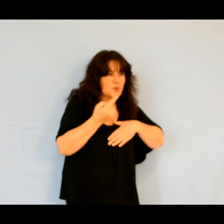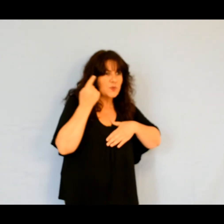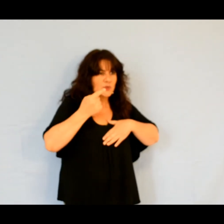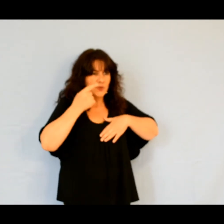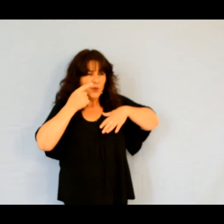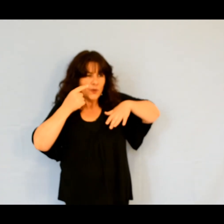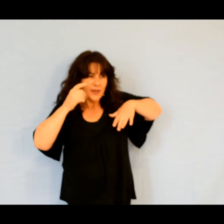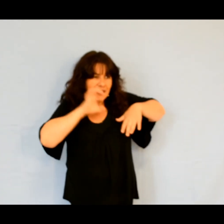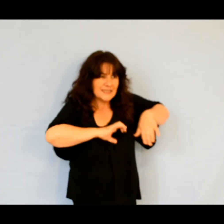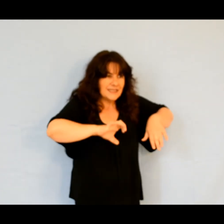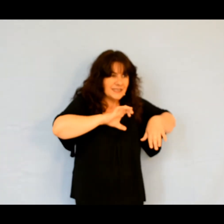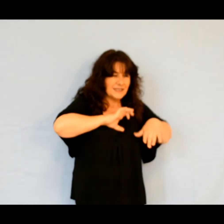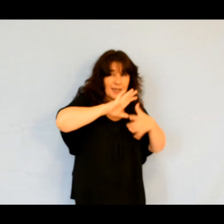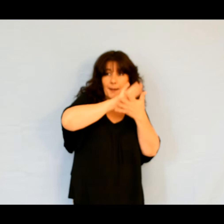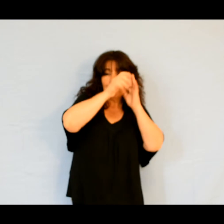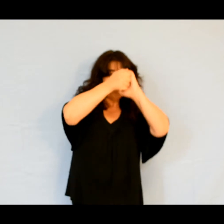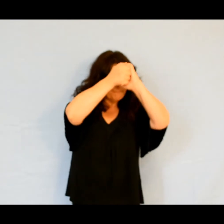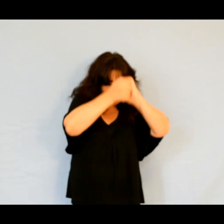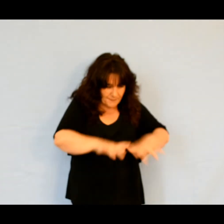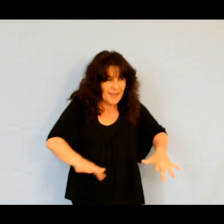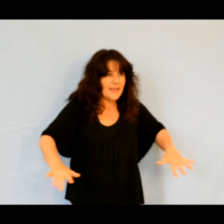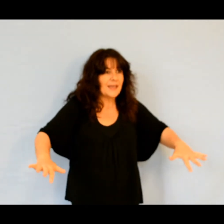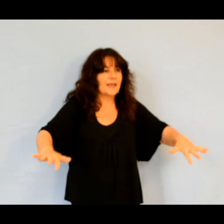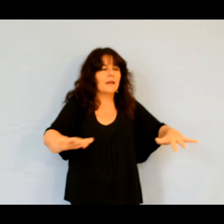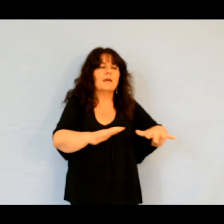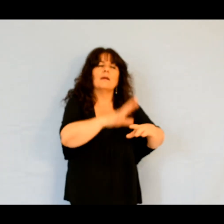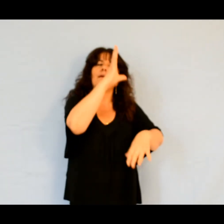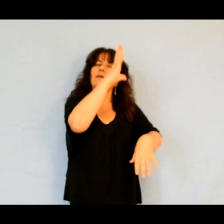car ils seront appelés fils de Dieu.